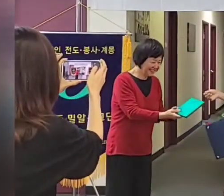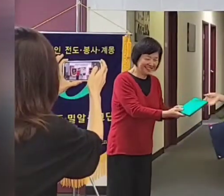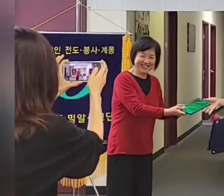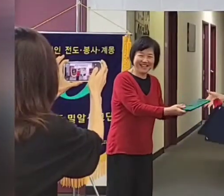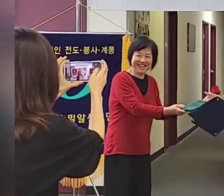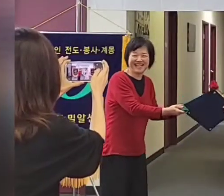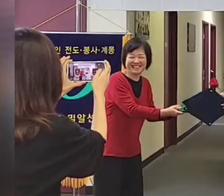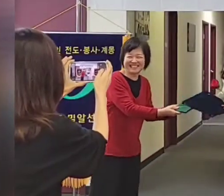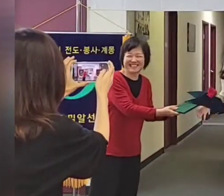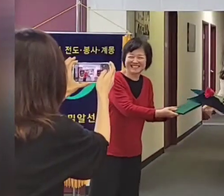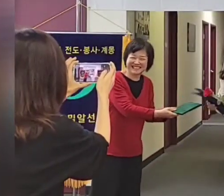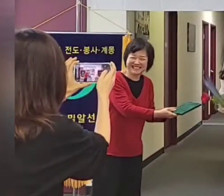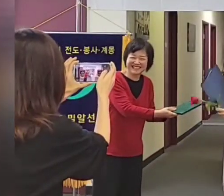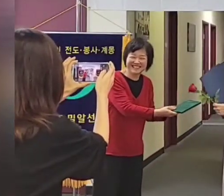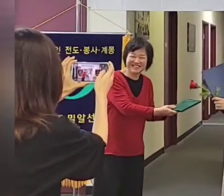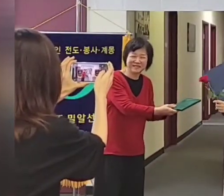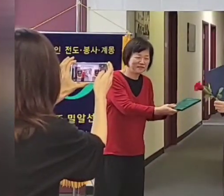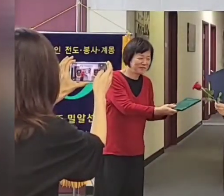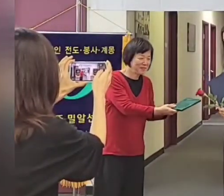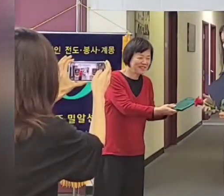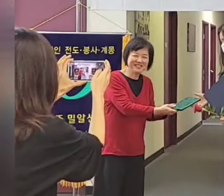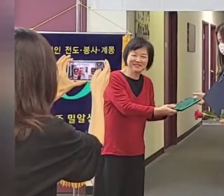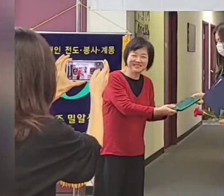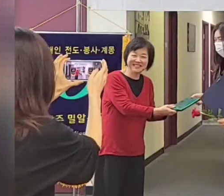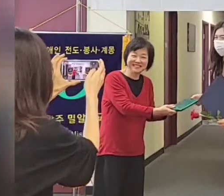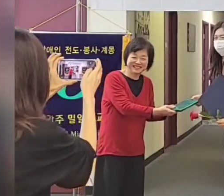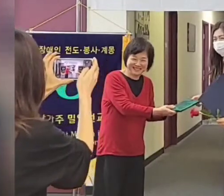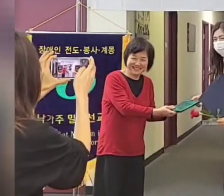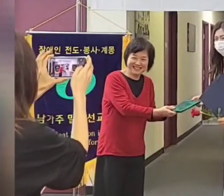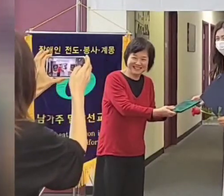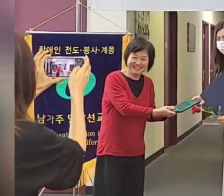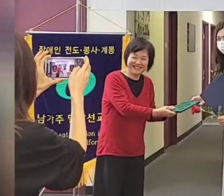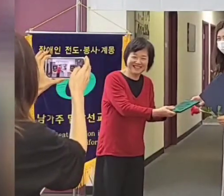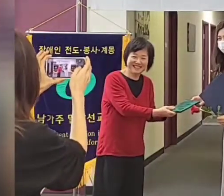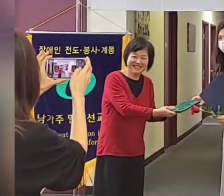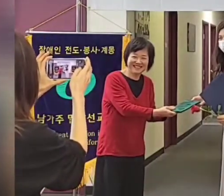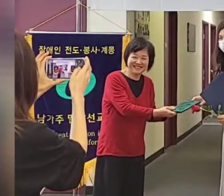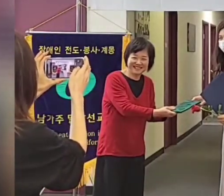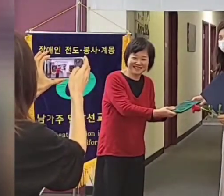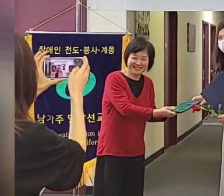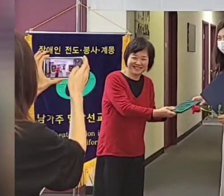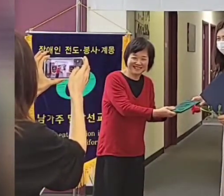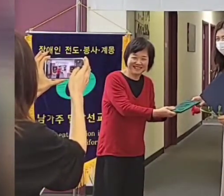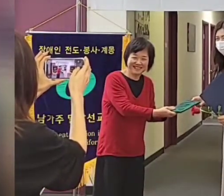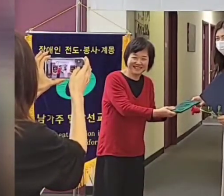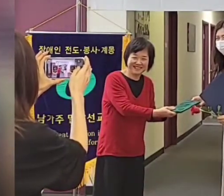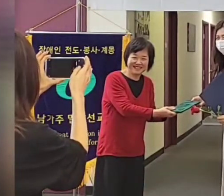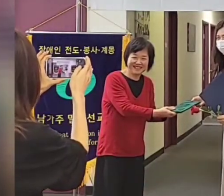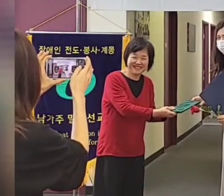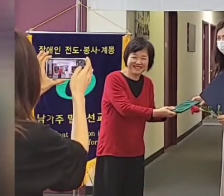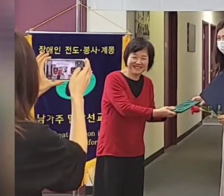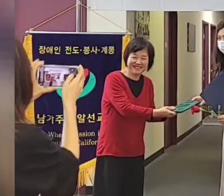달려가서 선생님과 사진을 찍고 있습니다.